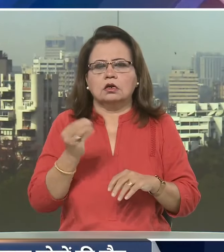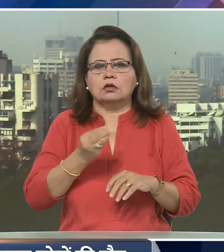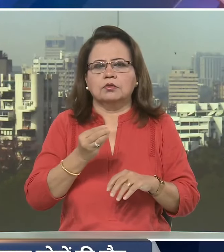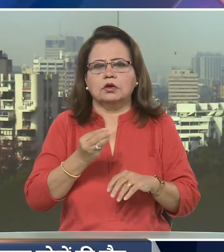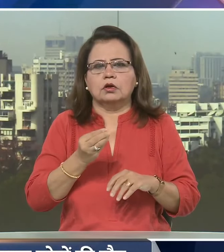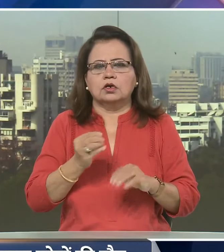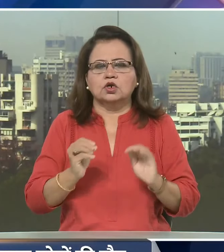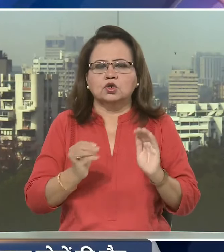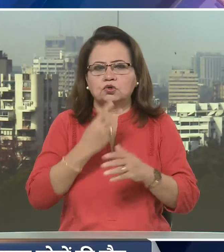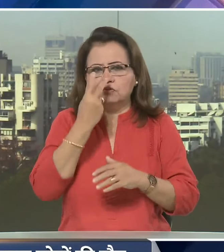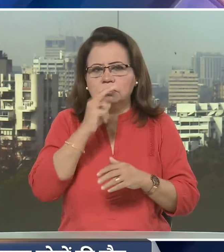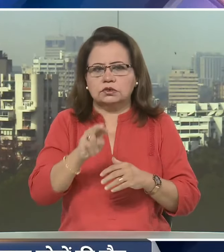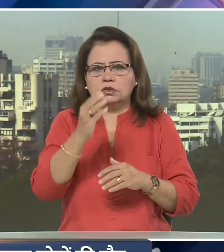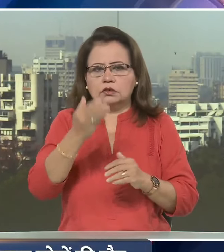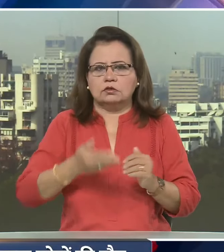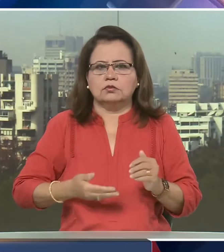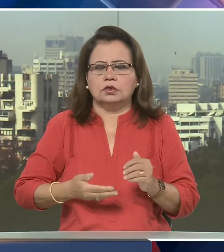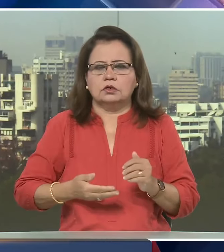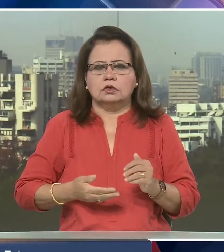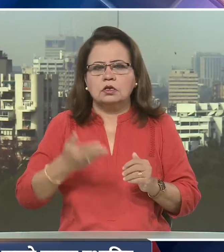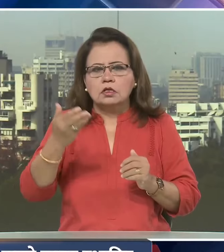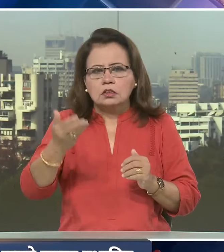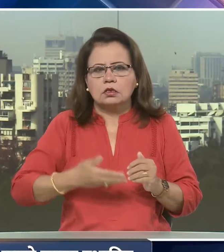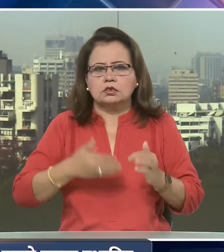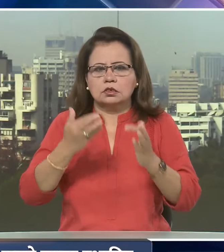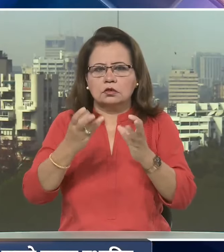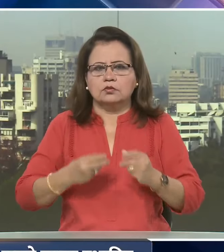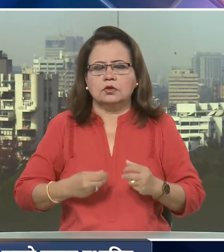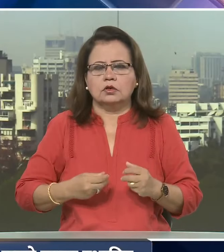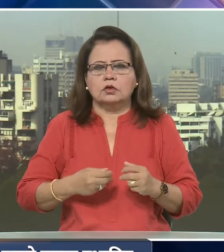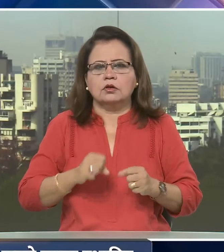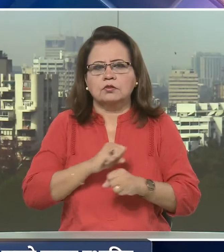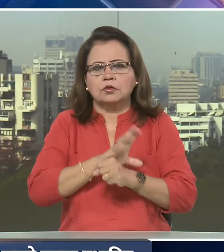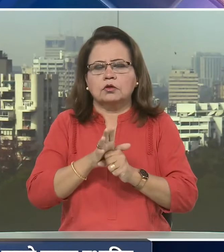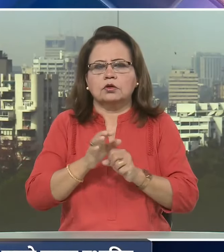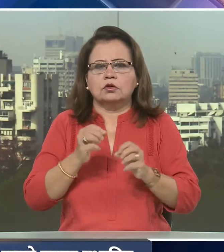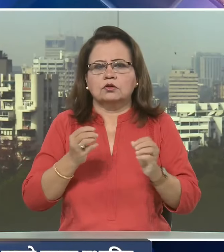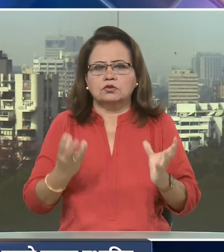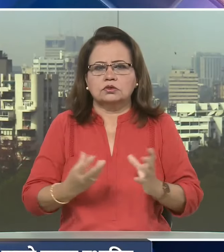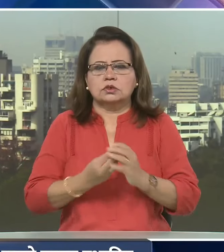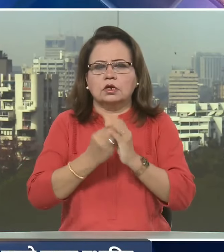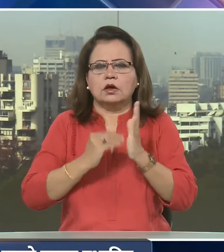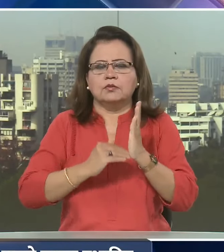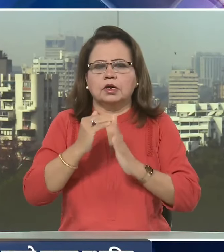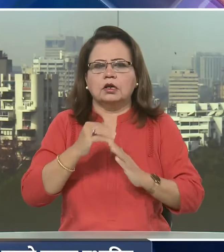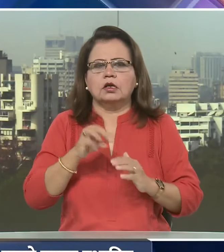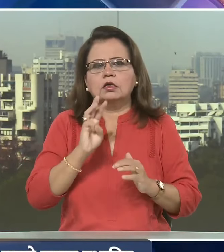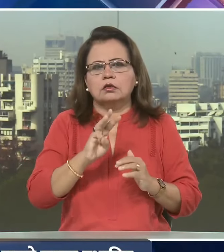31,391 नए मामले सामने आए हैं। ताजा आंकड़ों के मुताबिक संक्रमितों की कुल संख्या बढ़कर